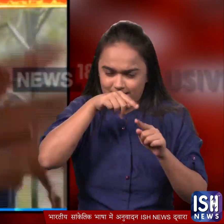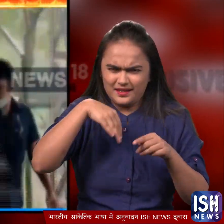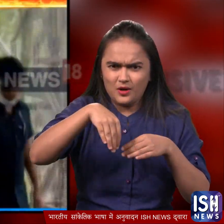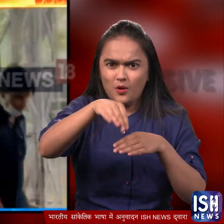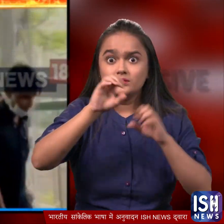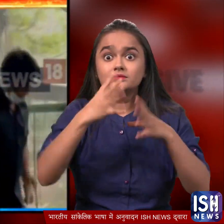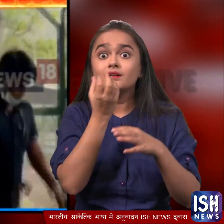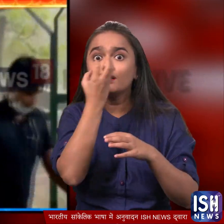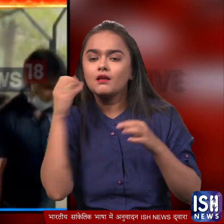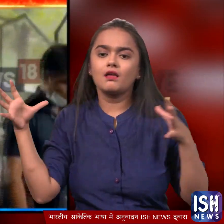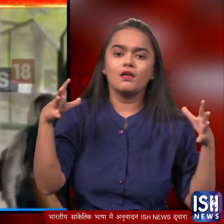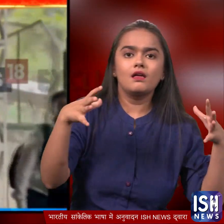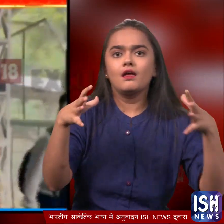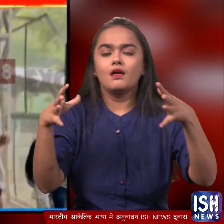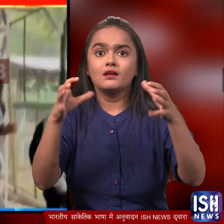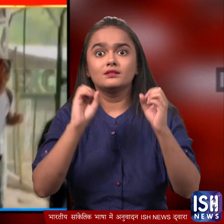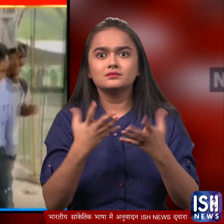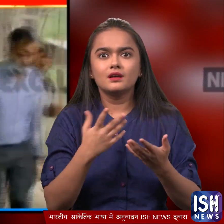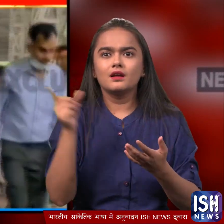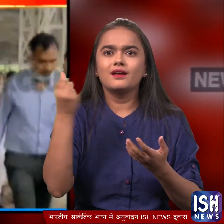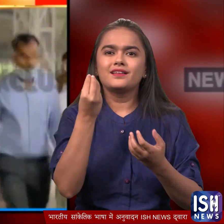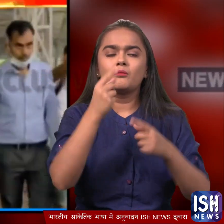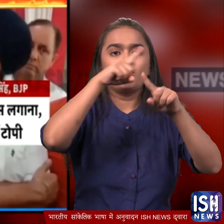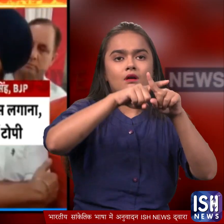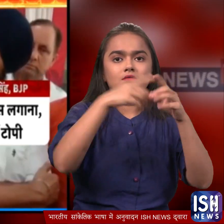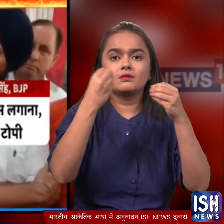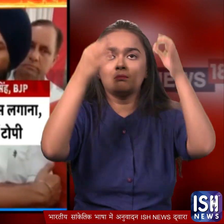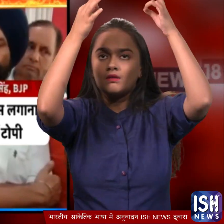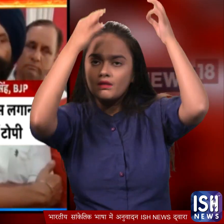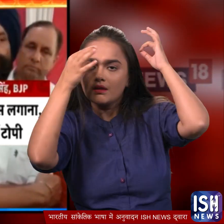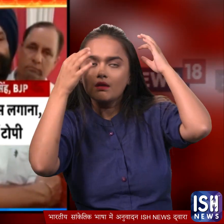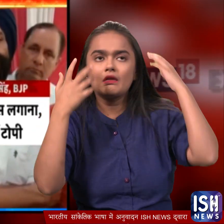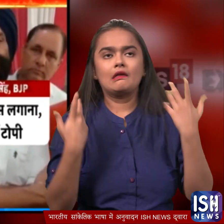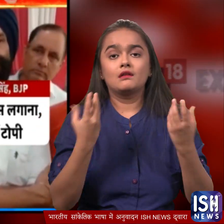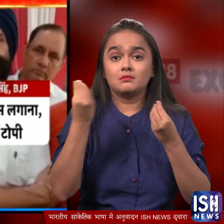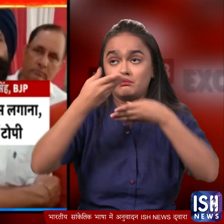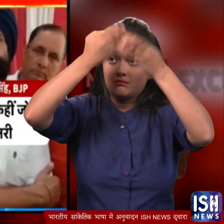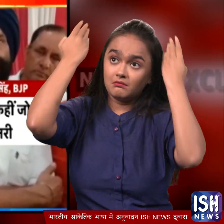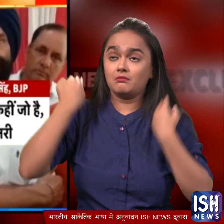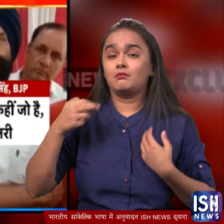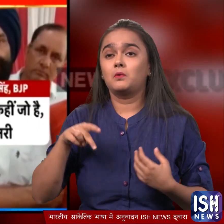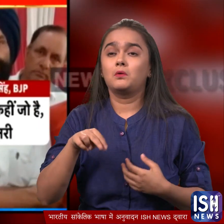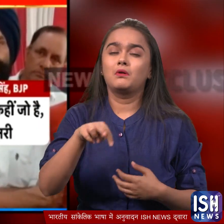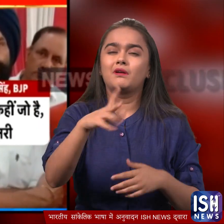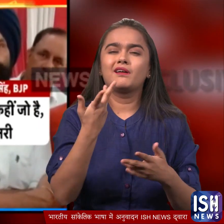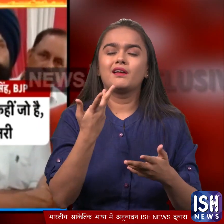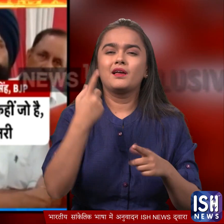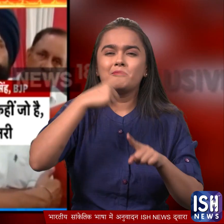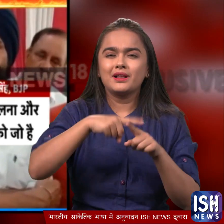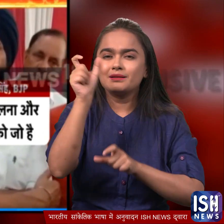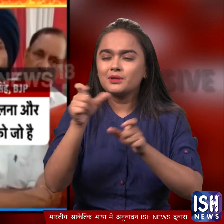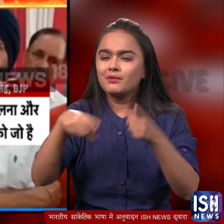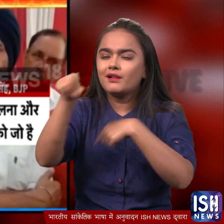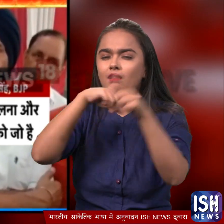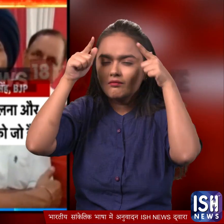हालांकि उनकी वैष्णो देवी यात्रा पर बीजेपी ने उन्हें घेरना शुरू कर दिया। कहीं जो है क्रॉस लगाना, कहीं टोपी लगाना, कहीं जो है